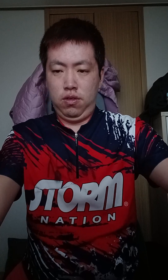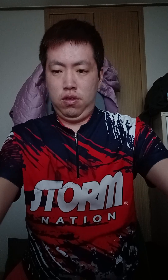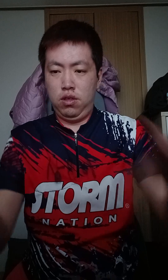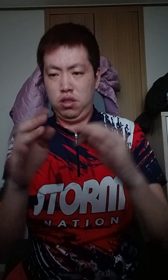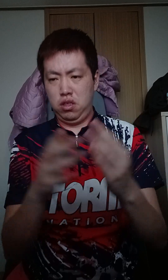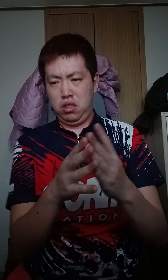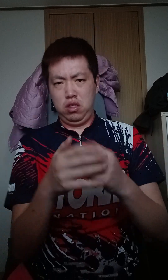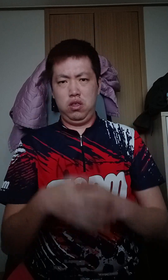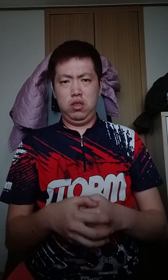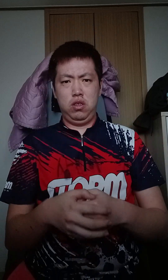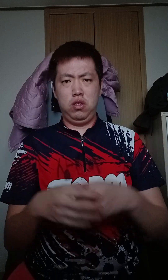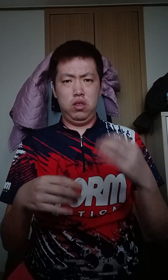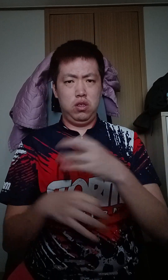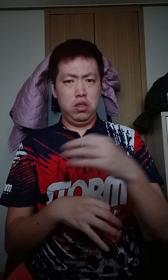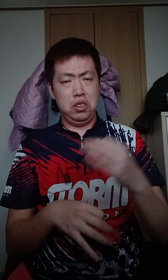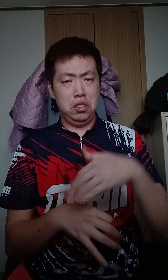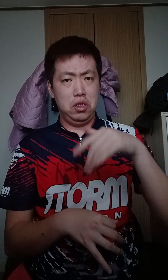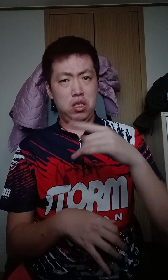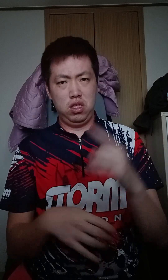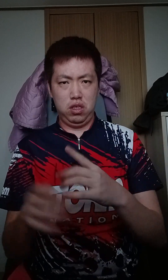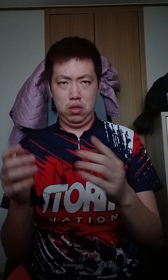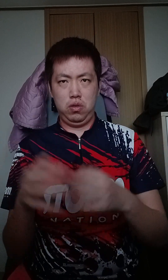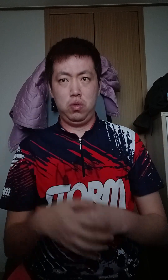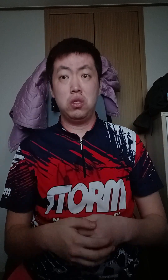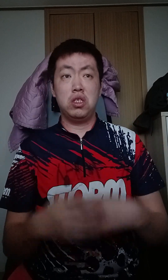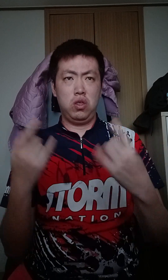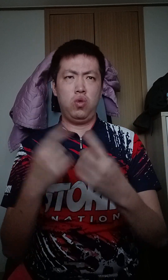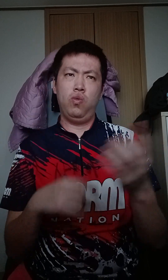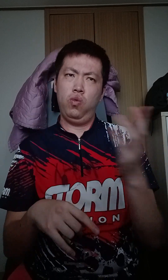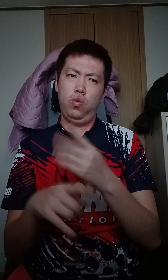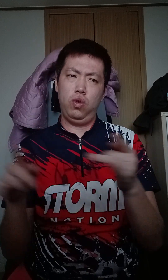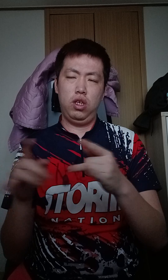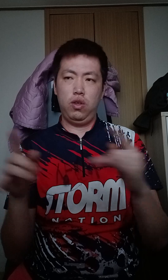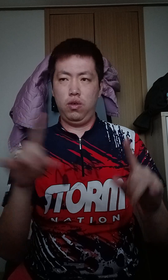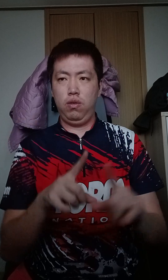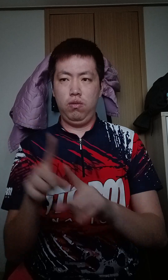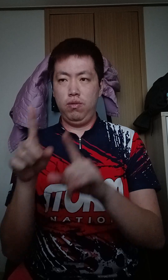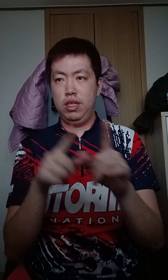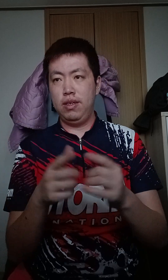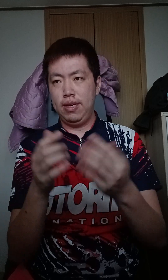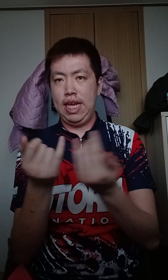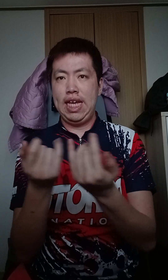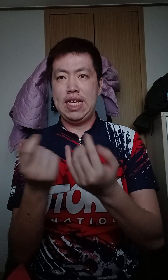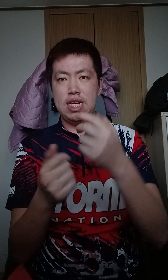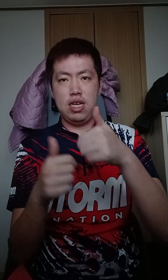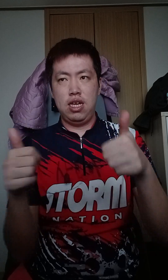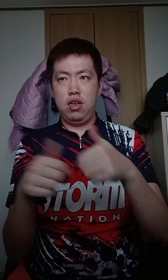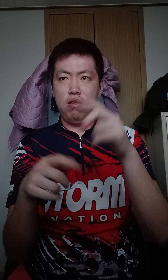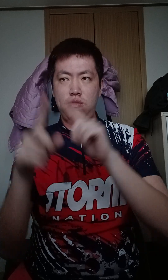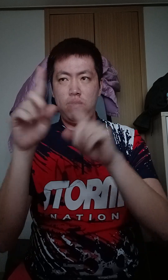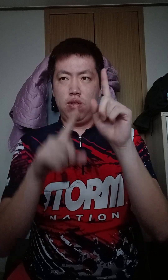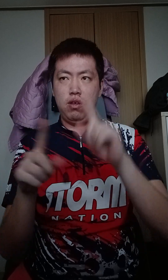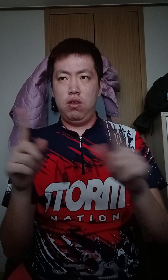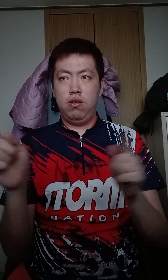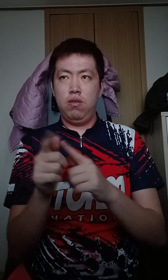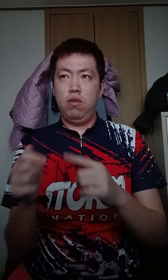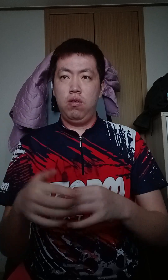장애인들의 불편을 호소하는 일부 시설에 장애 없는 환경을 뜻하는 BF 인증까지 부여됐는데 어찌된